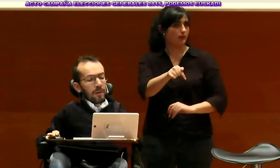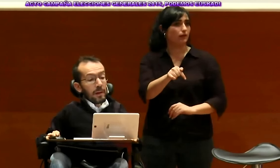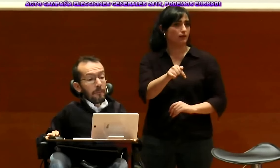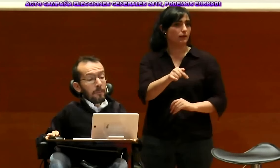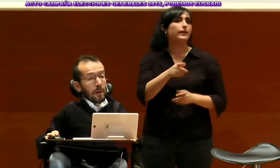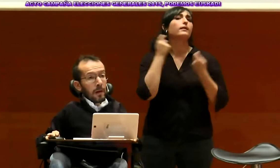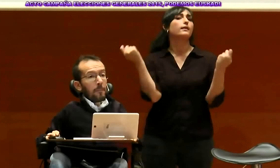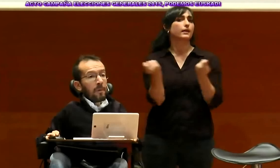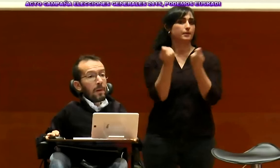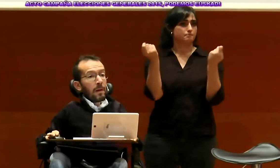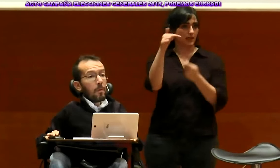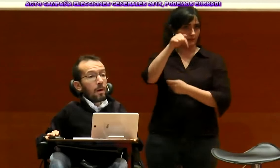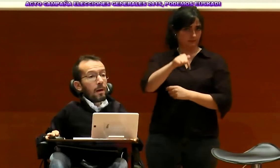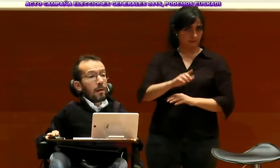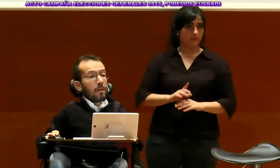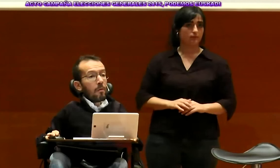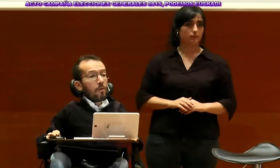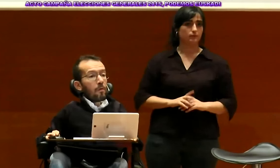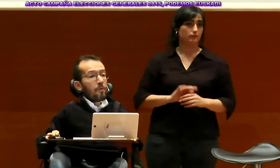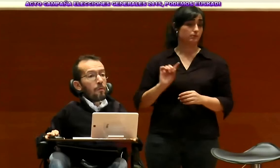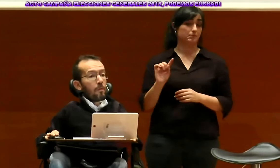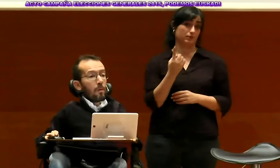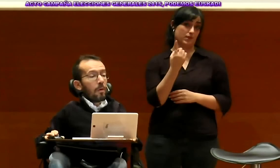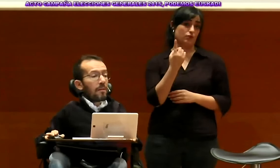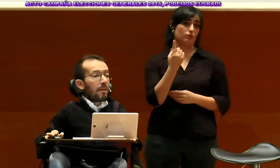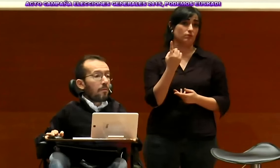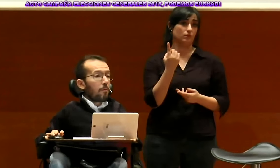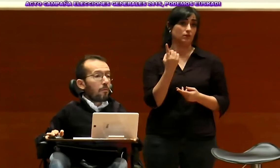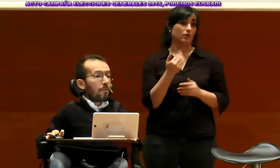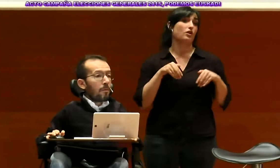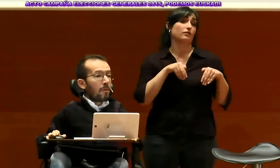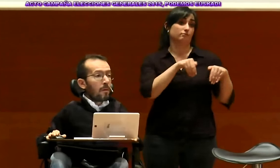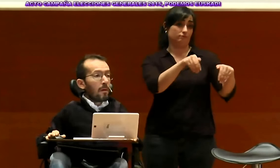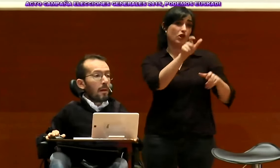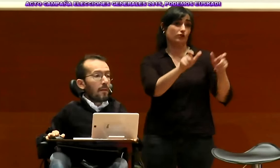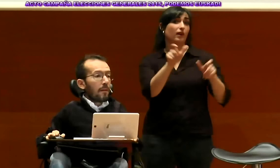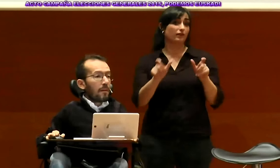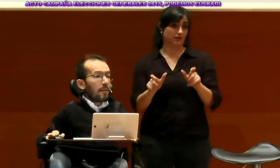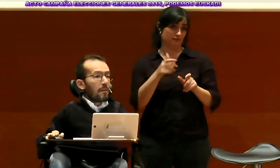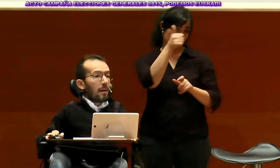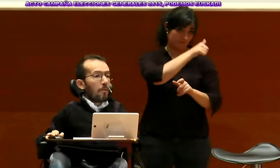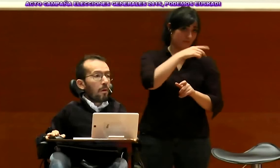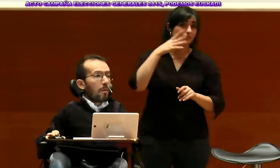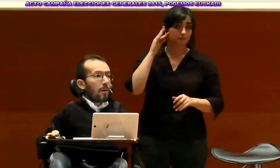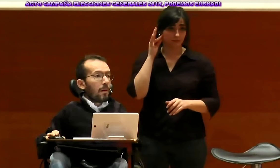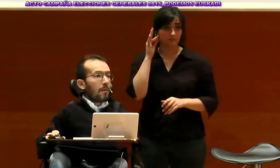y en esta campaña. En primer lugar, los candidatos y las candidatas.